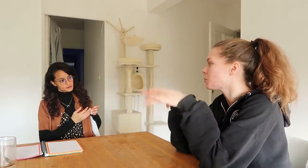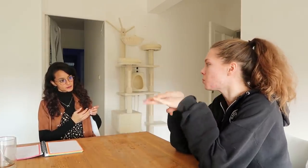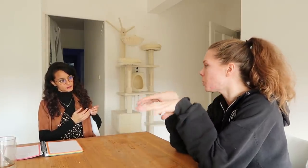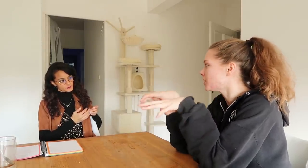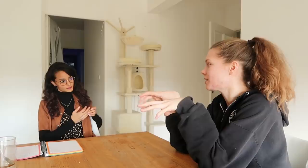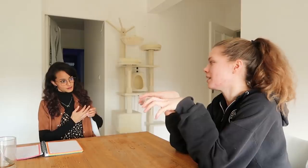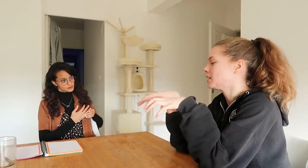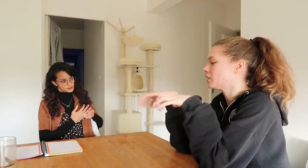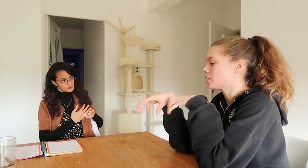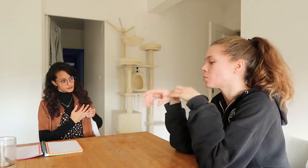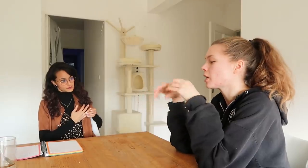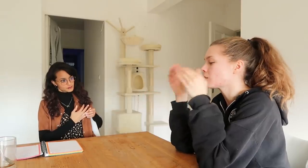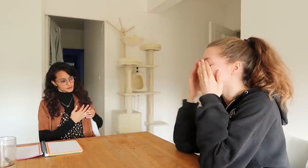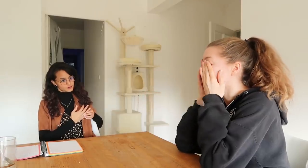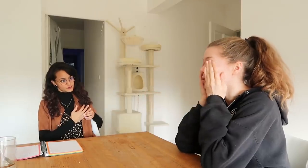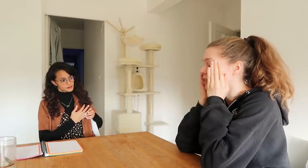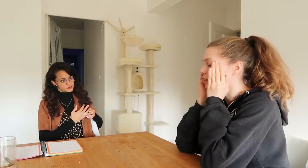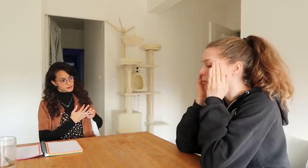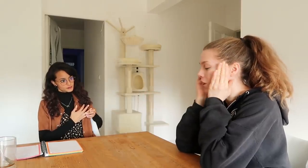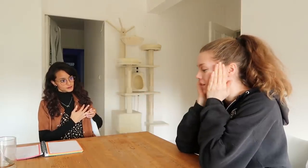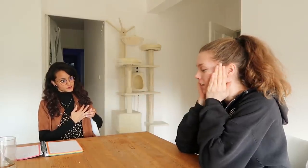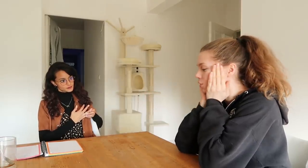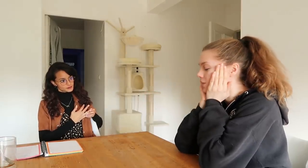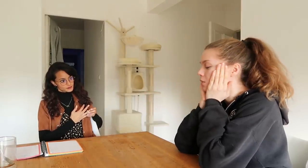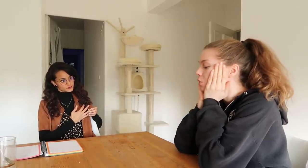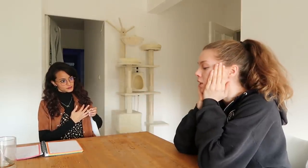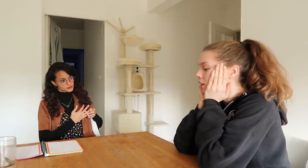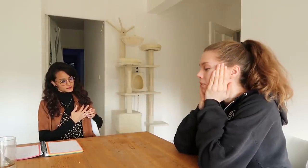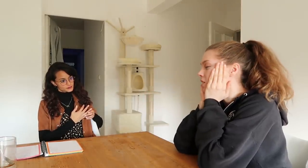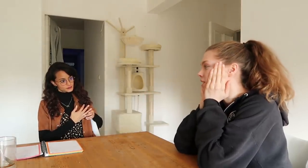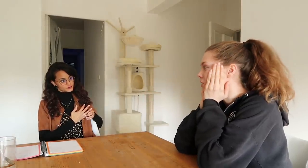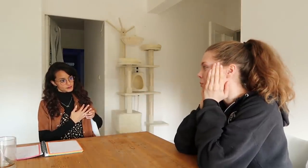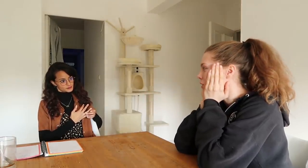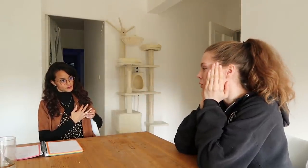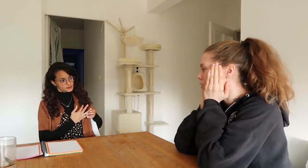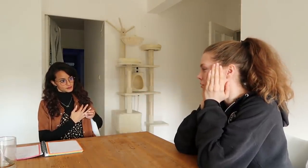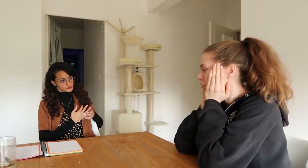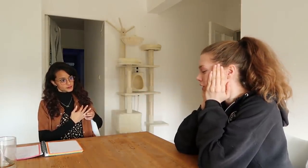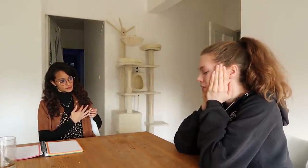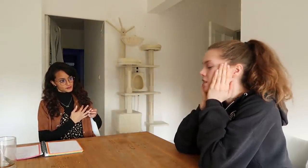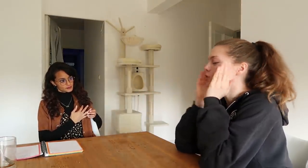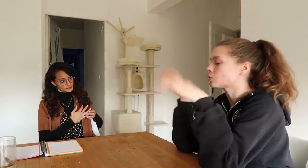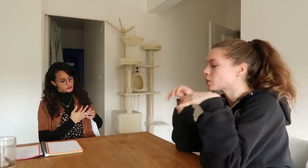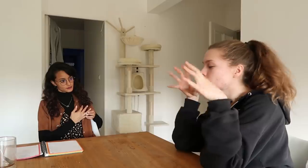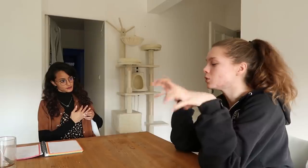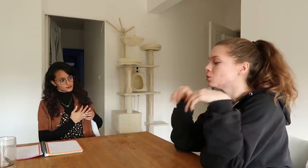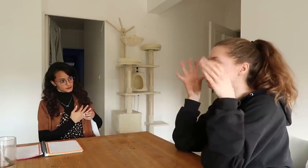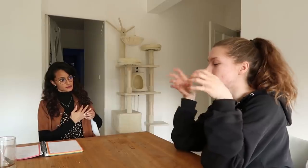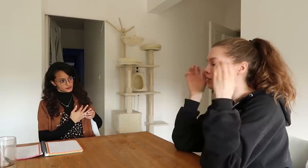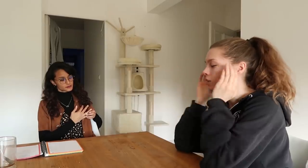vraiment moi qui étais là à ce moment-là et que c'est pas des choses qui étaient vraiment intégrées dans notre cerveau, ben, ça serait difficile pour les autres de savoir faire. Mais si je viens bien tous les jours,